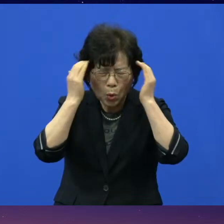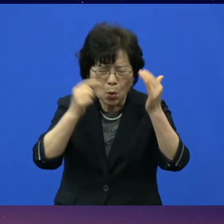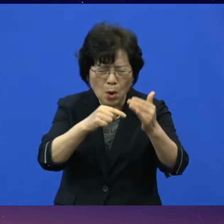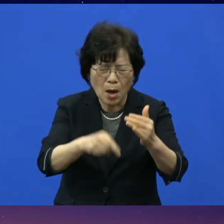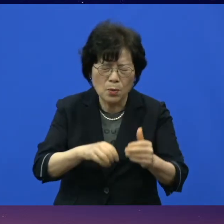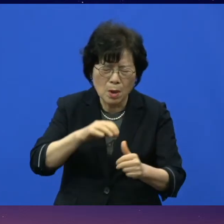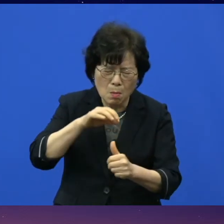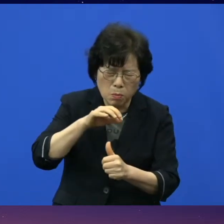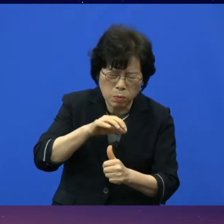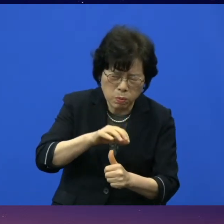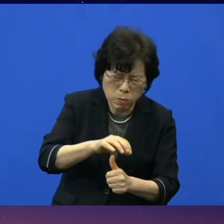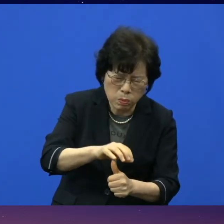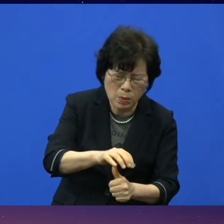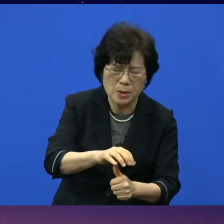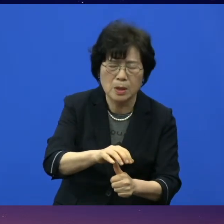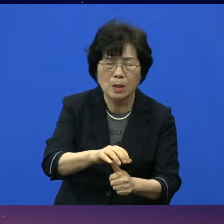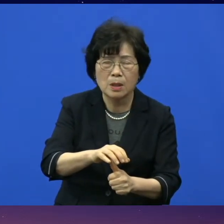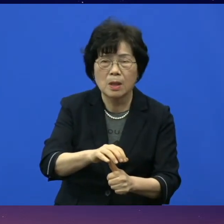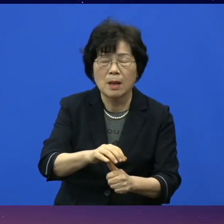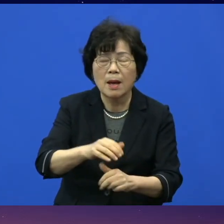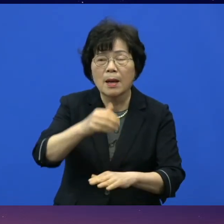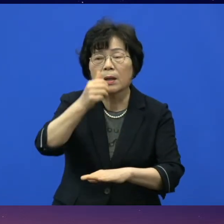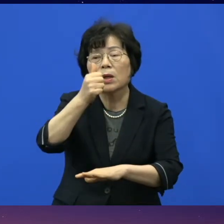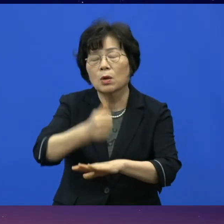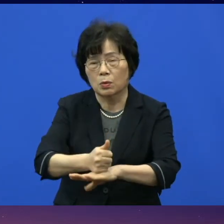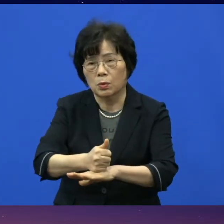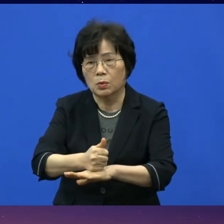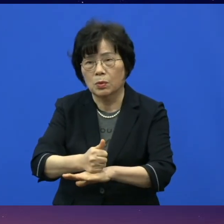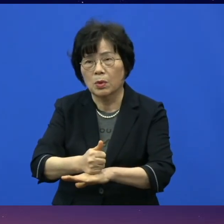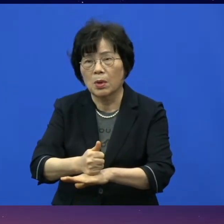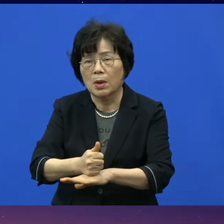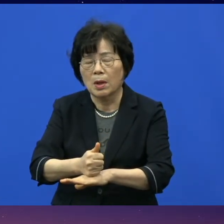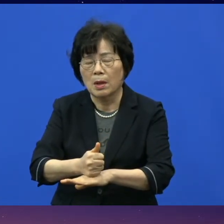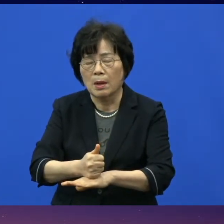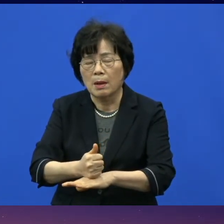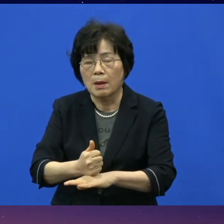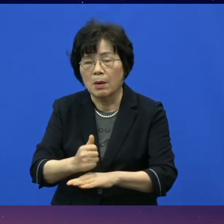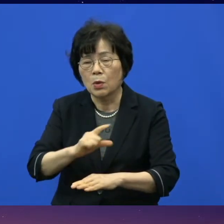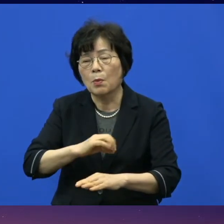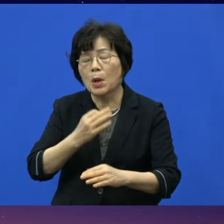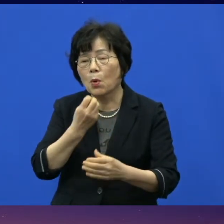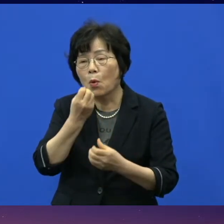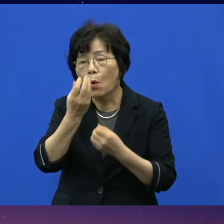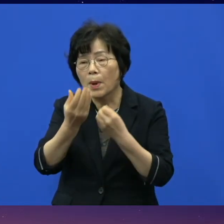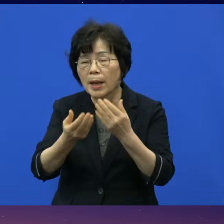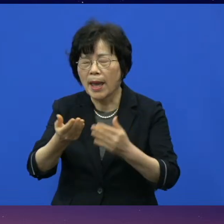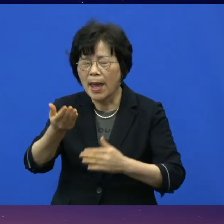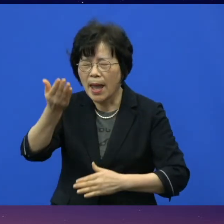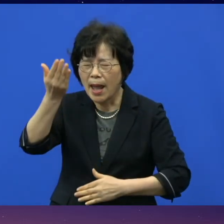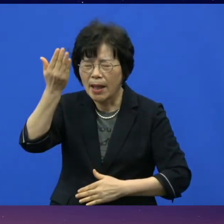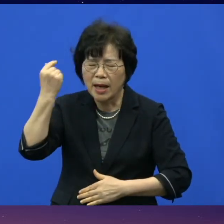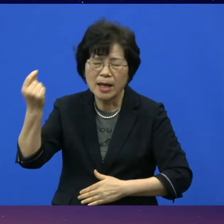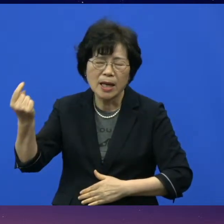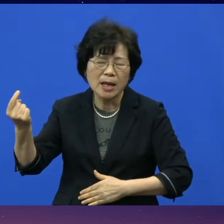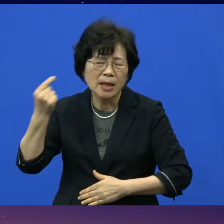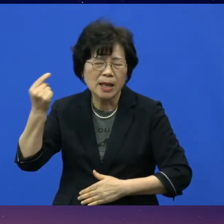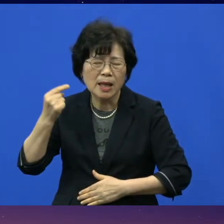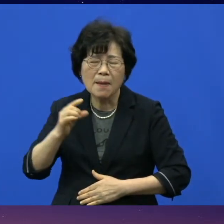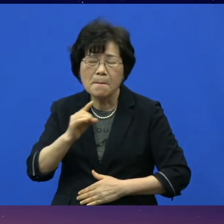근데 나중에 놀라운 고백을 하죠. 욥이 전에는 귀로만 들었지만 이제는 눈으로 주를 뵙습니다.